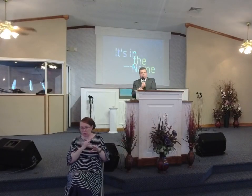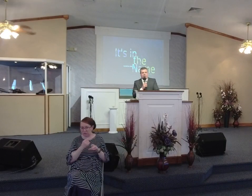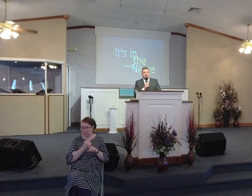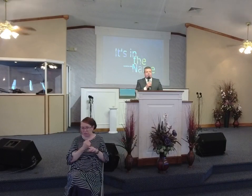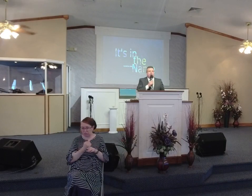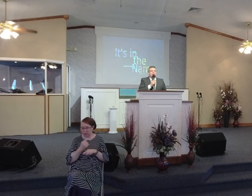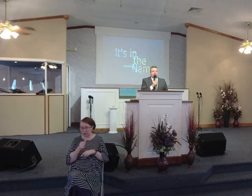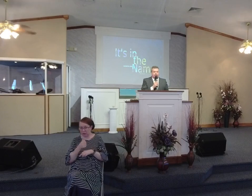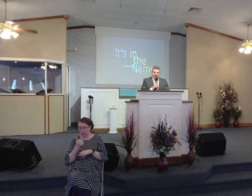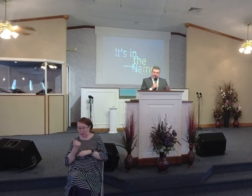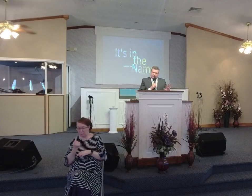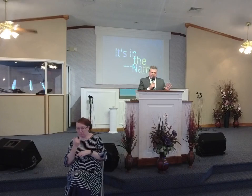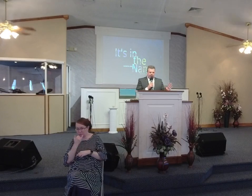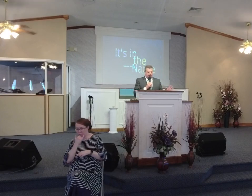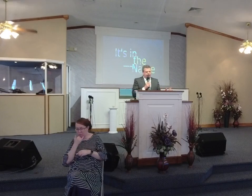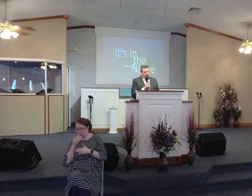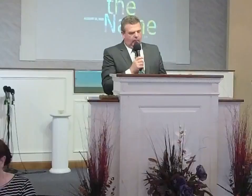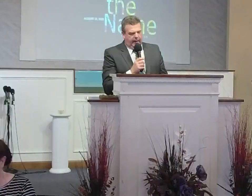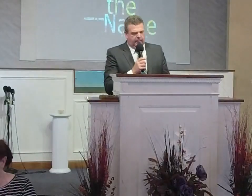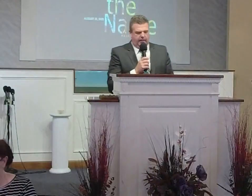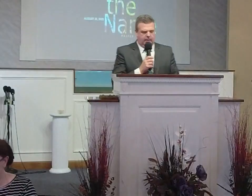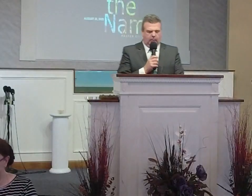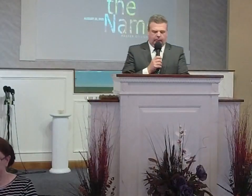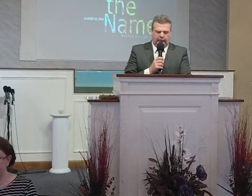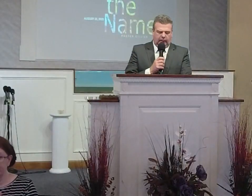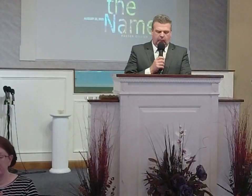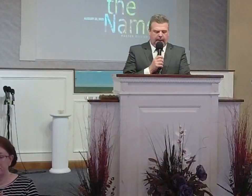hizo incorrecto, otro lo hizo correcto.